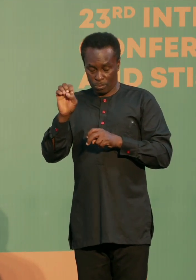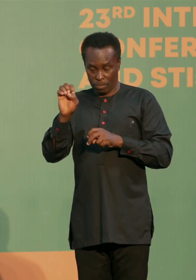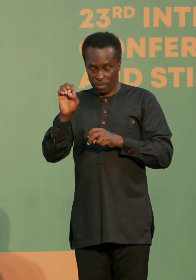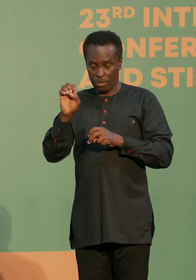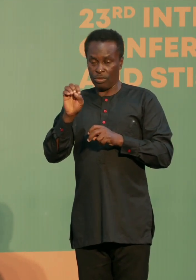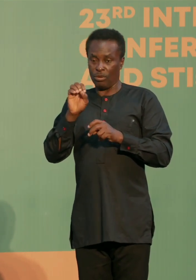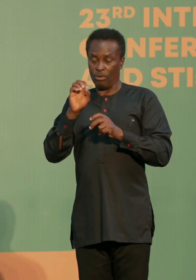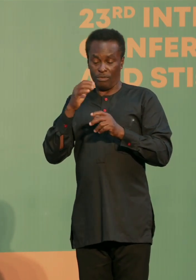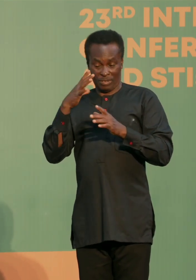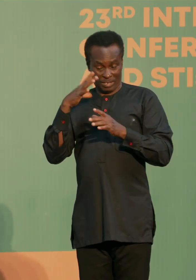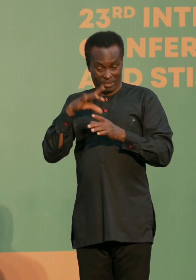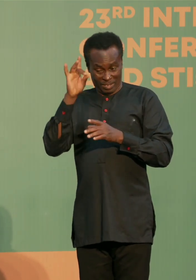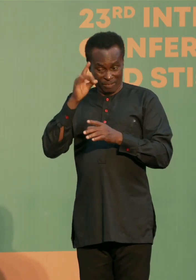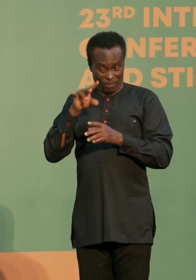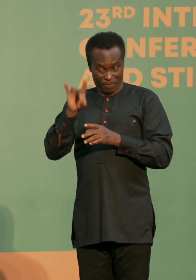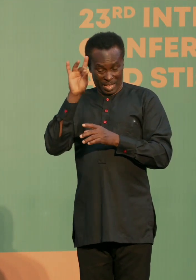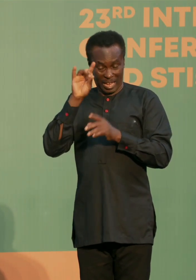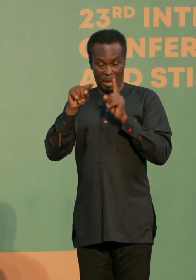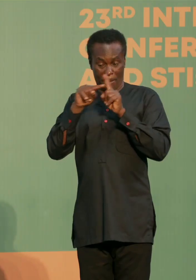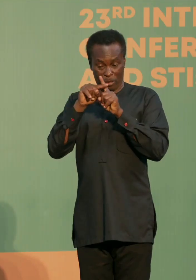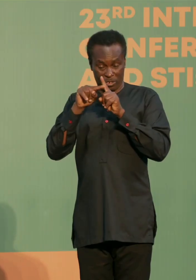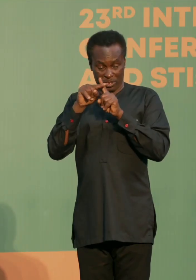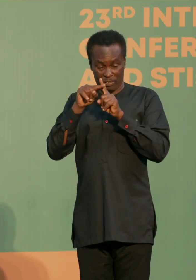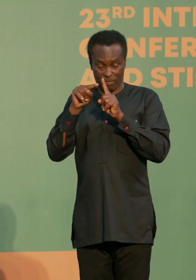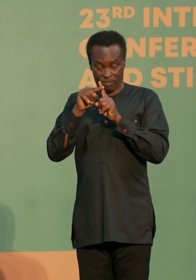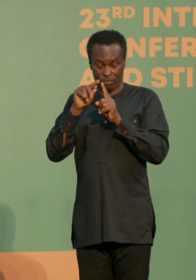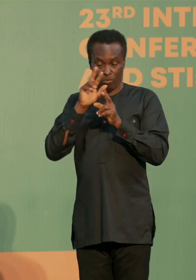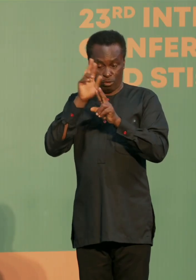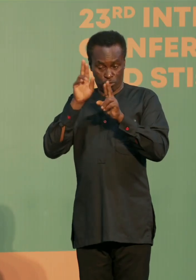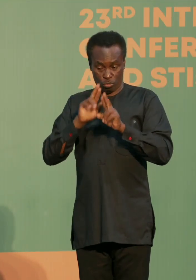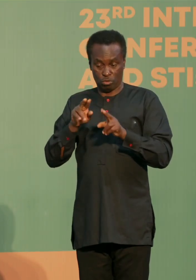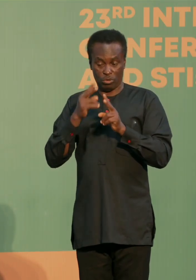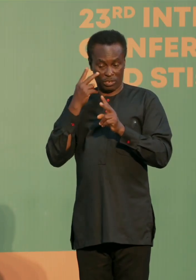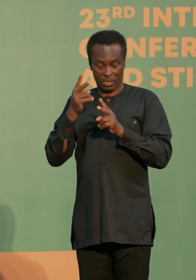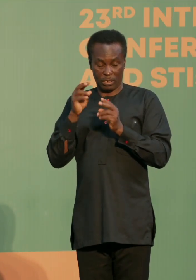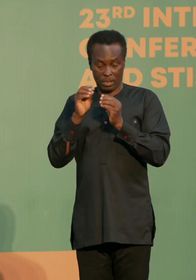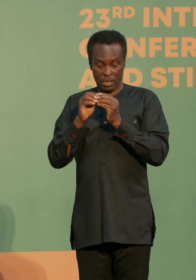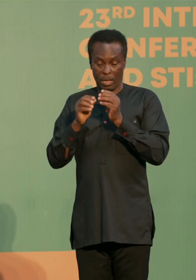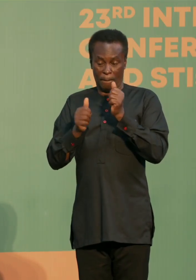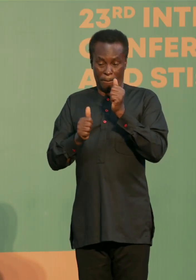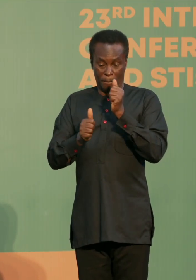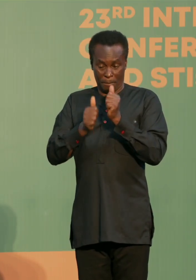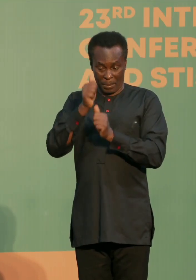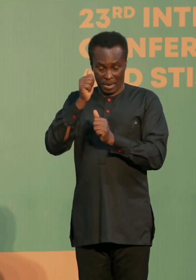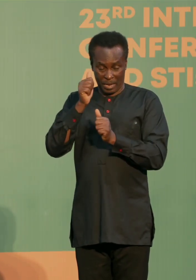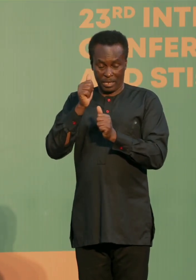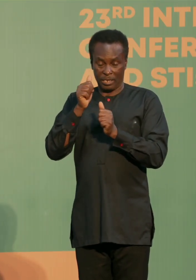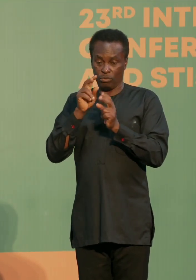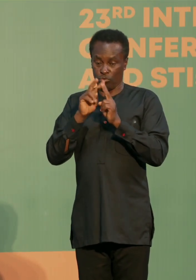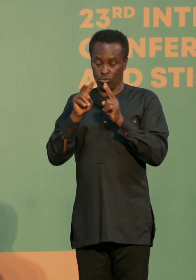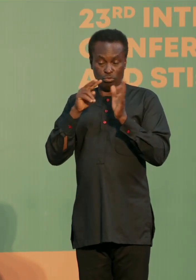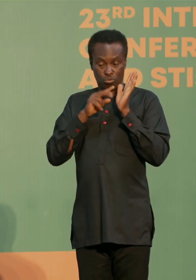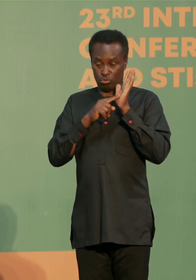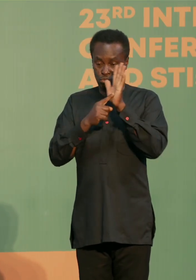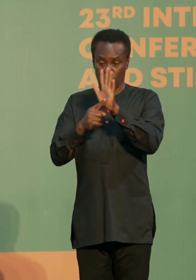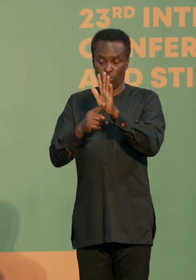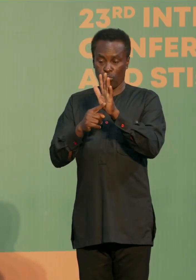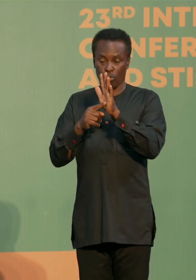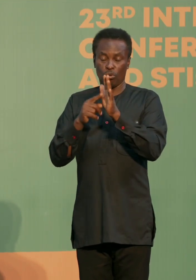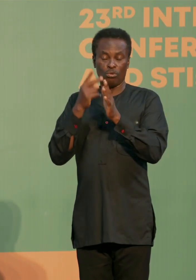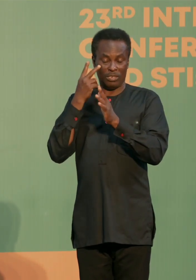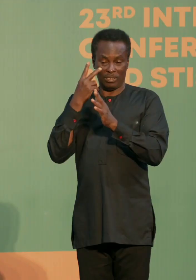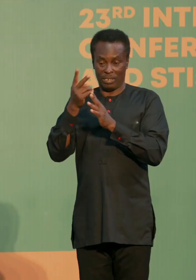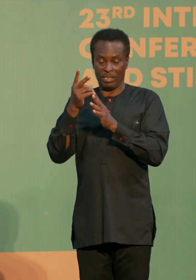positifs à l'un des IST que nous avons cités, soit une prévalence de 13,5% des